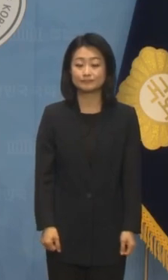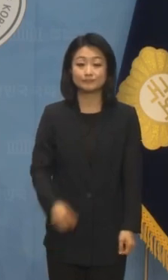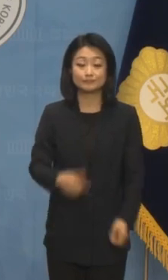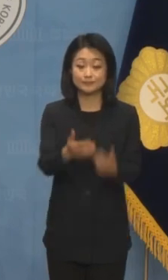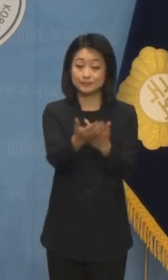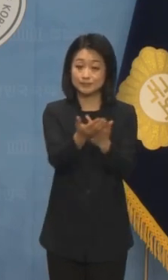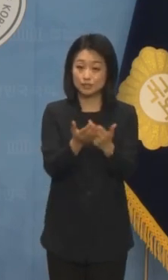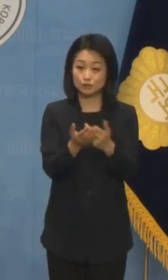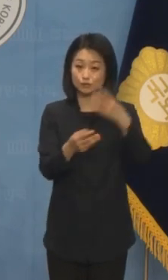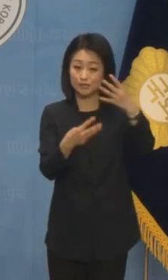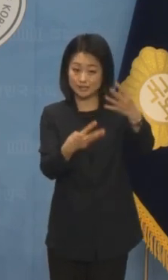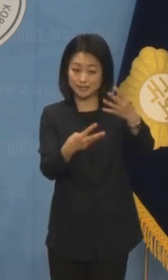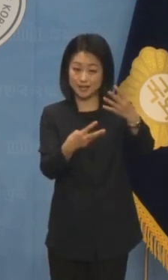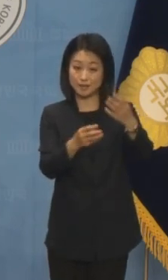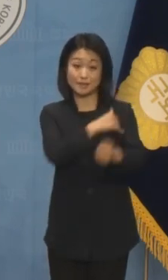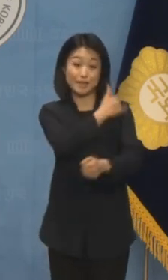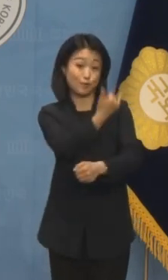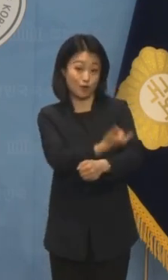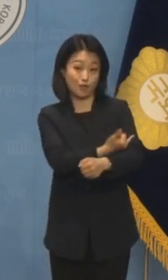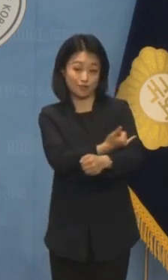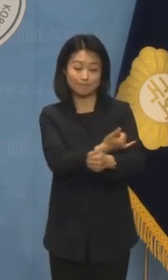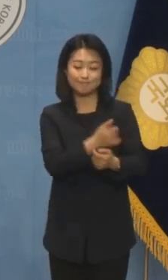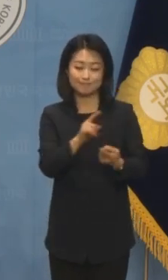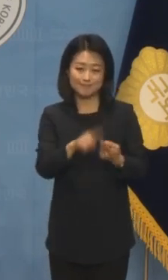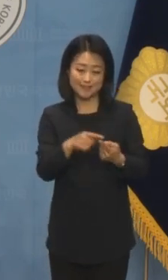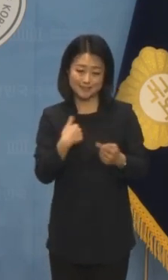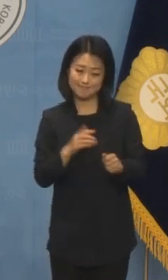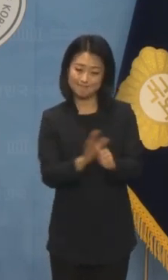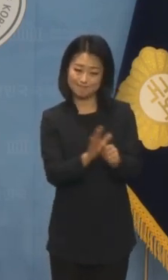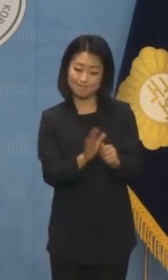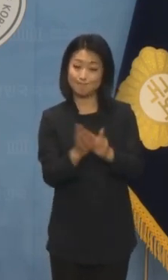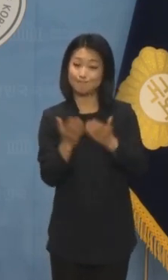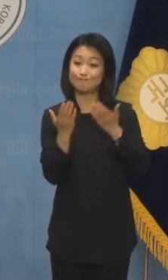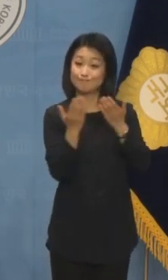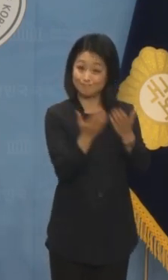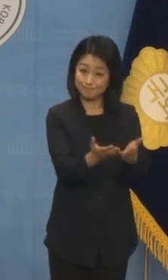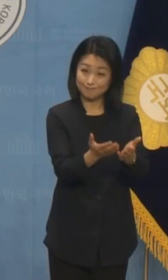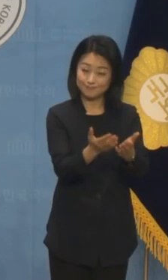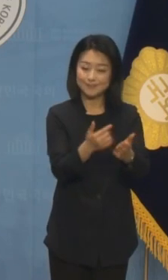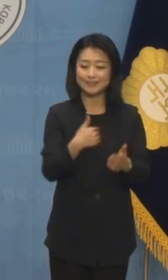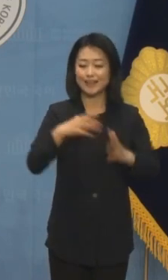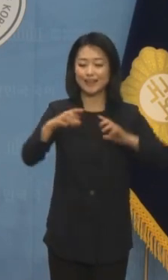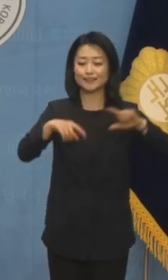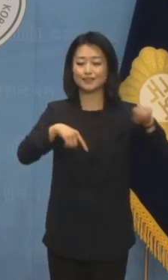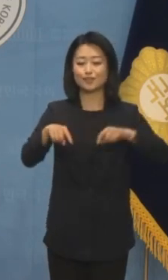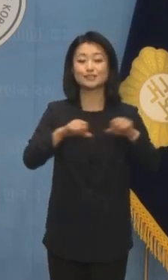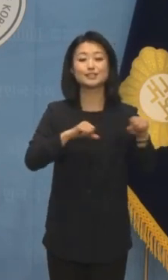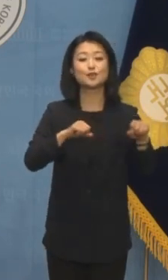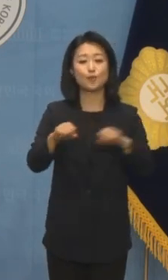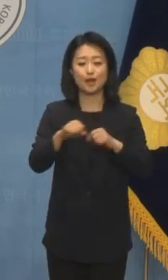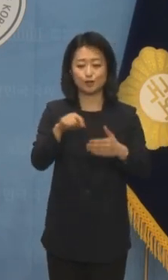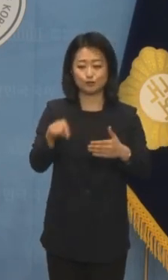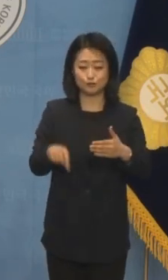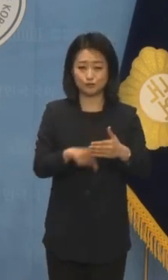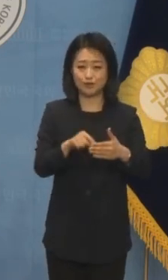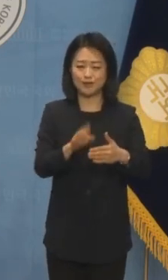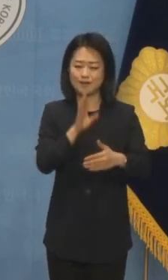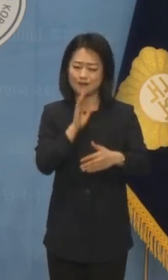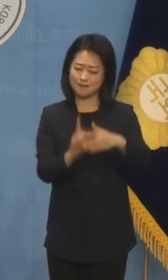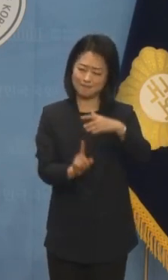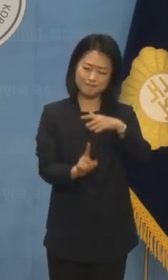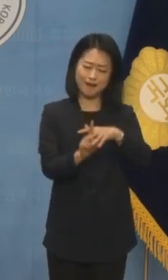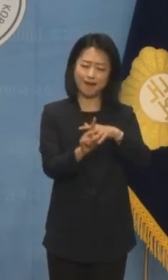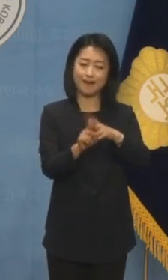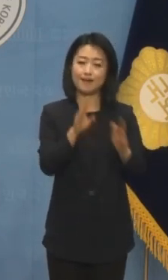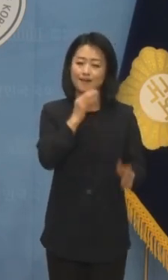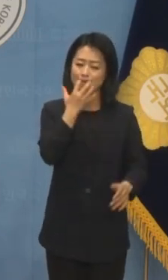제주 4.3 인권사에 제가 기여할 수 있었던 것이야말로 제 정치 활동 중에 가장